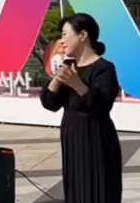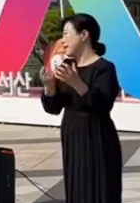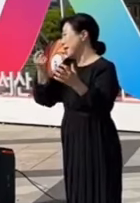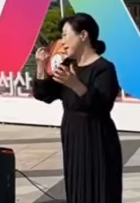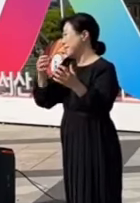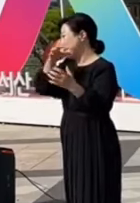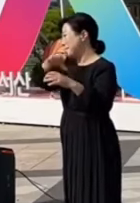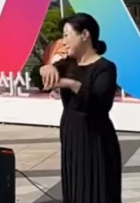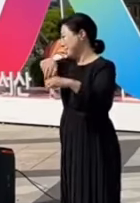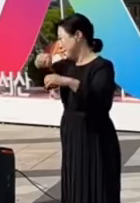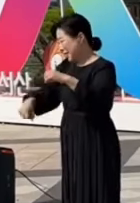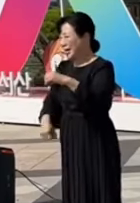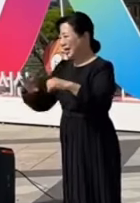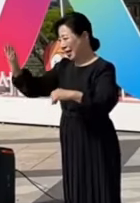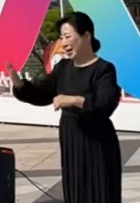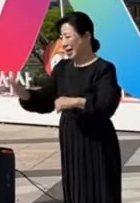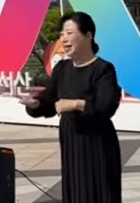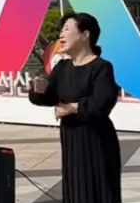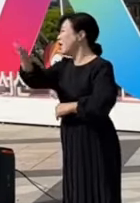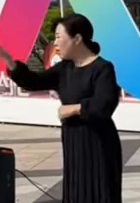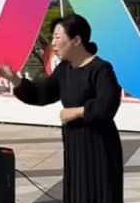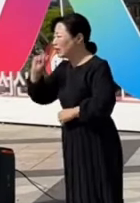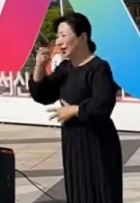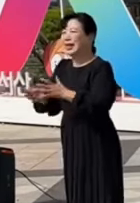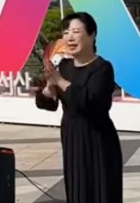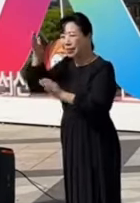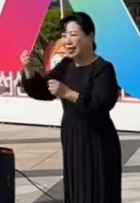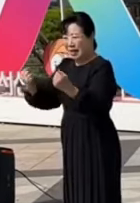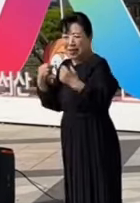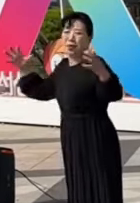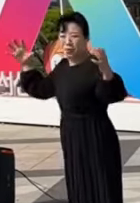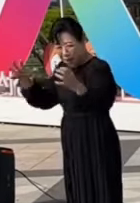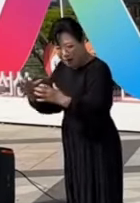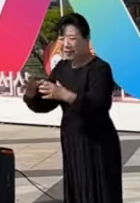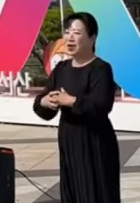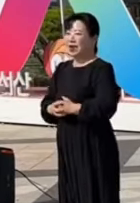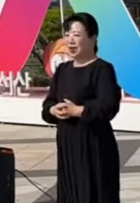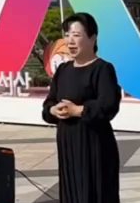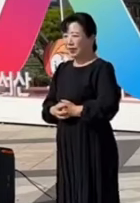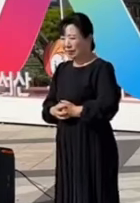위해서는 우리 서산 사람들이 똘똘 뭉쳐가지고